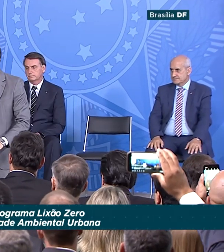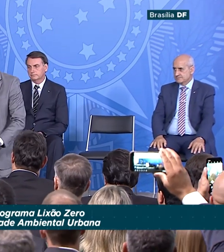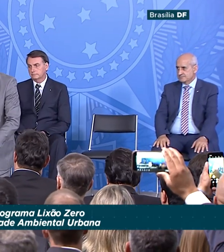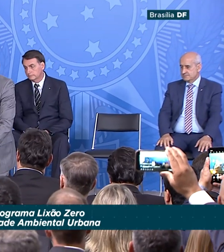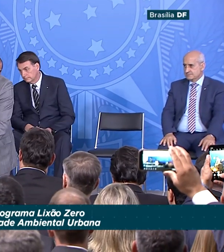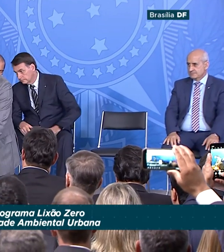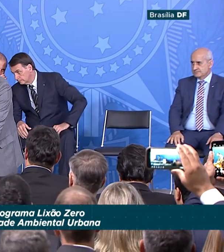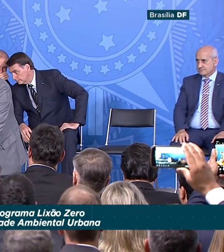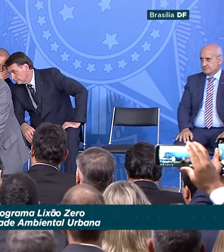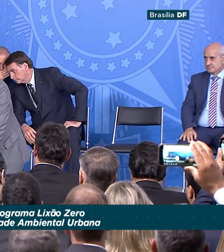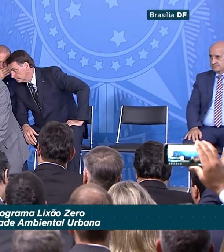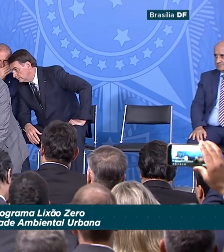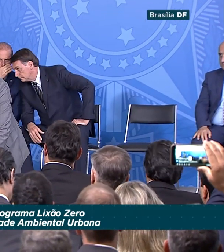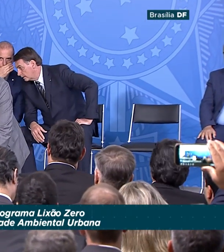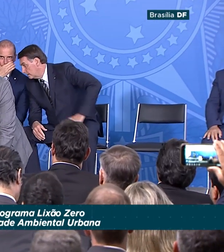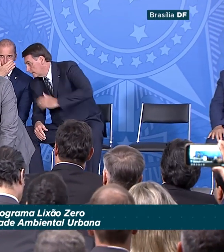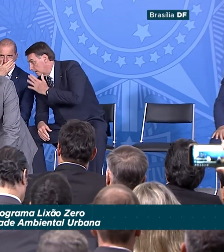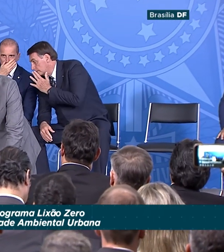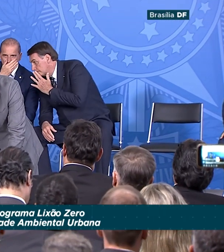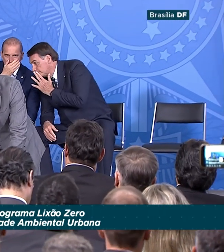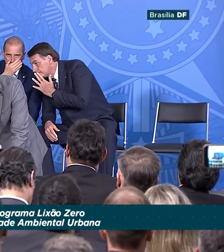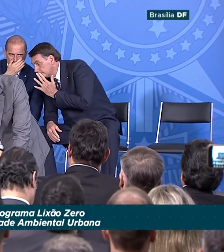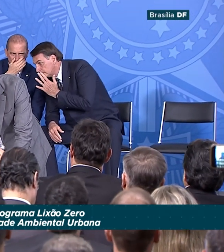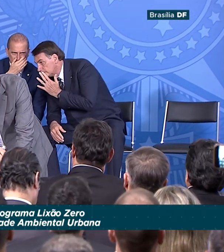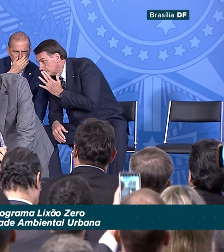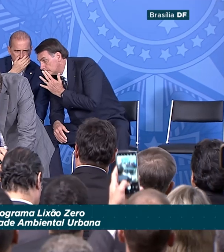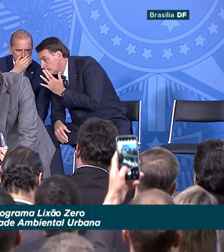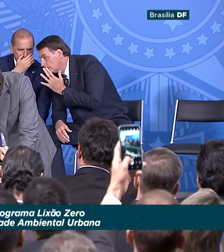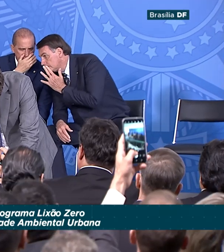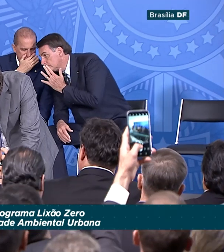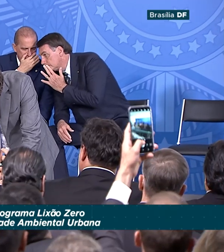de gestão de resíduos sólidos urbanos.